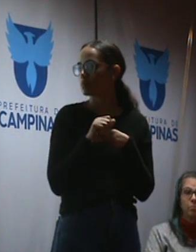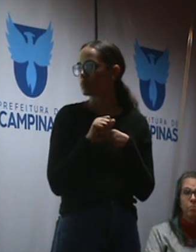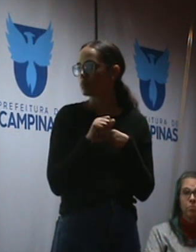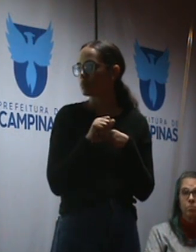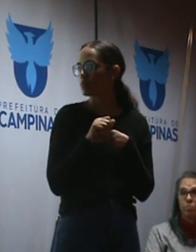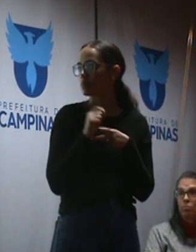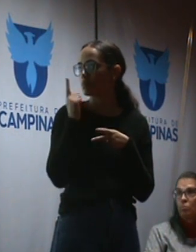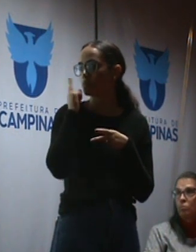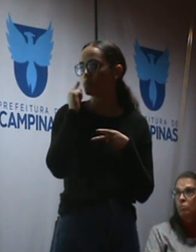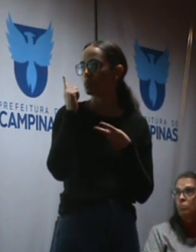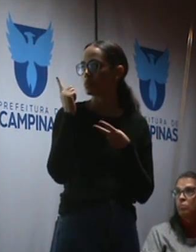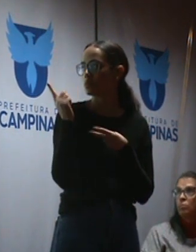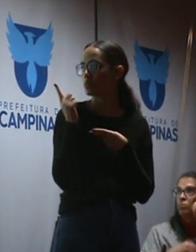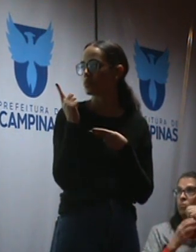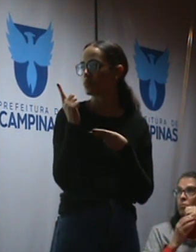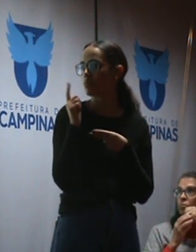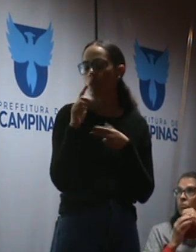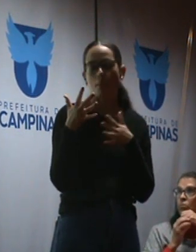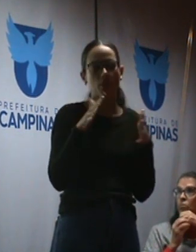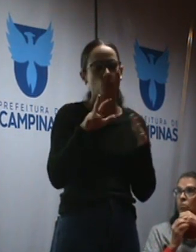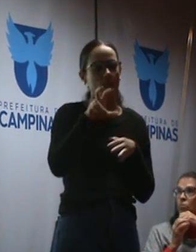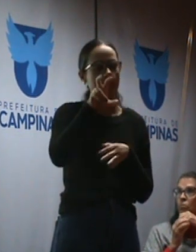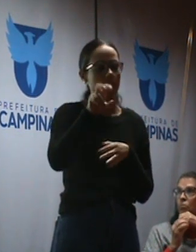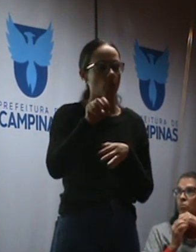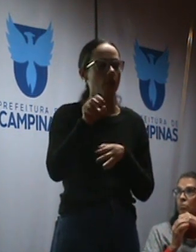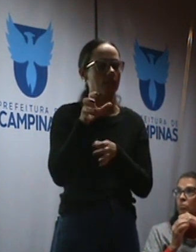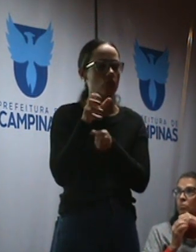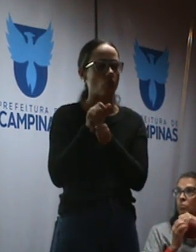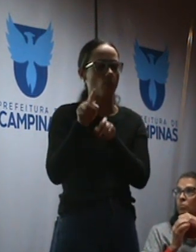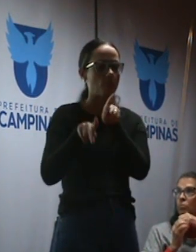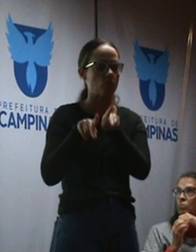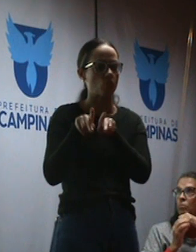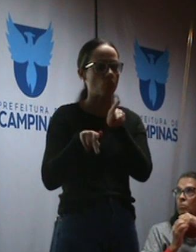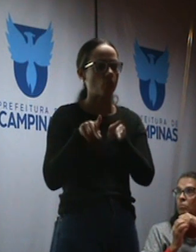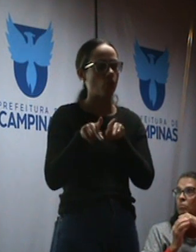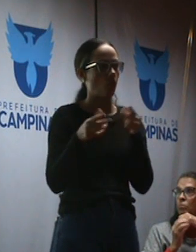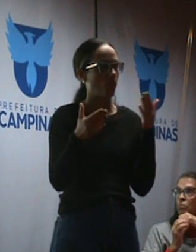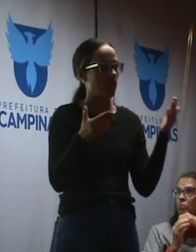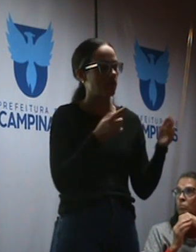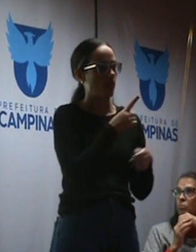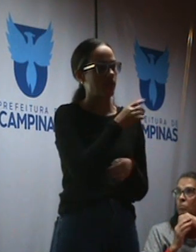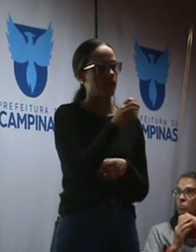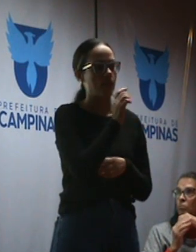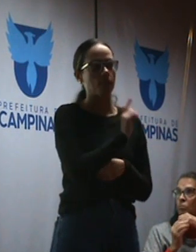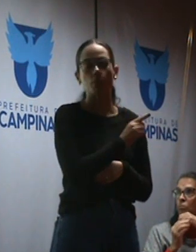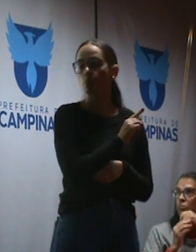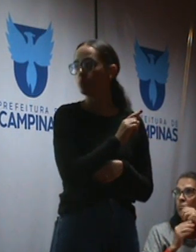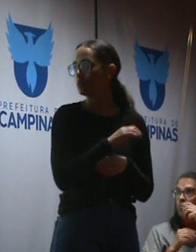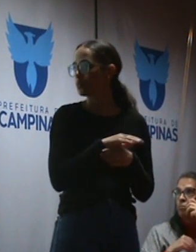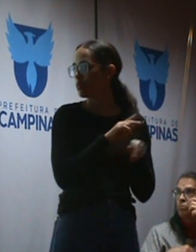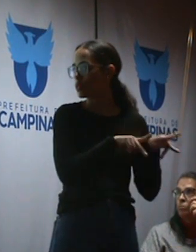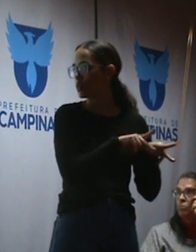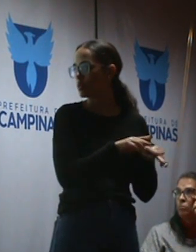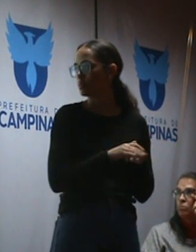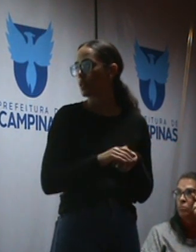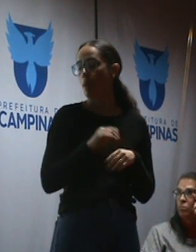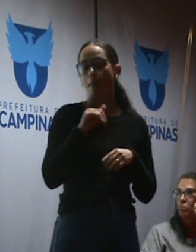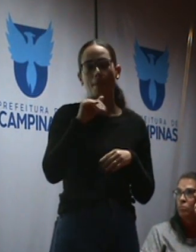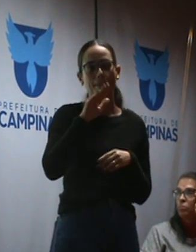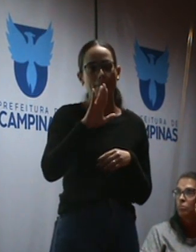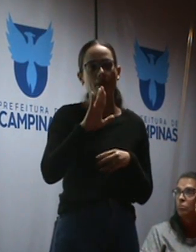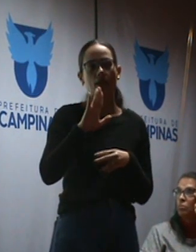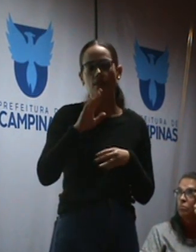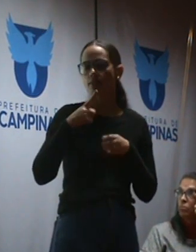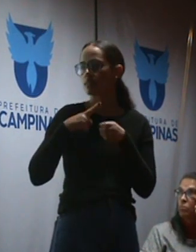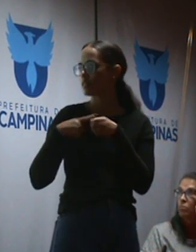como eu falei, tem aí em torno de 50 casos para cada 100 mil habitantes no país. Mais de 2 mil municípios já registram casos